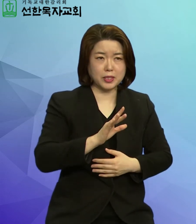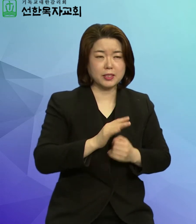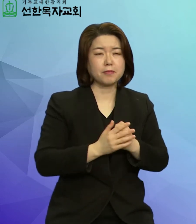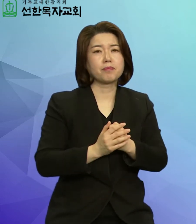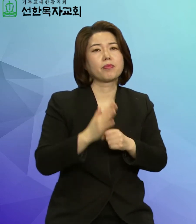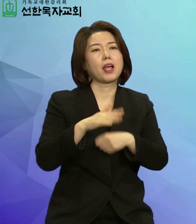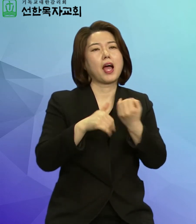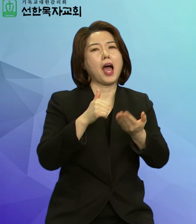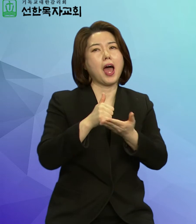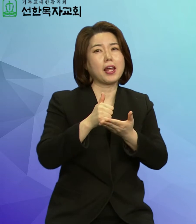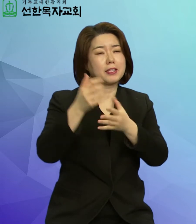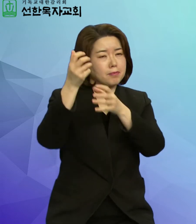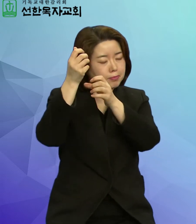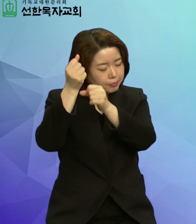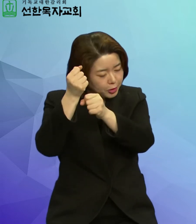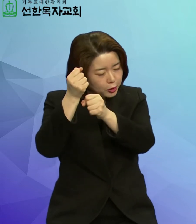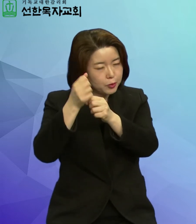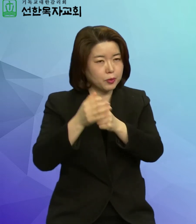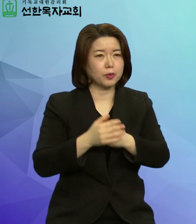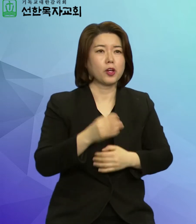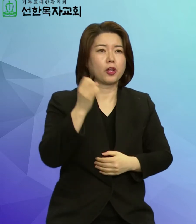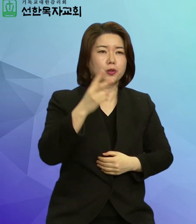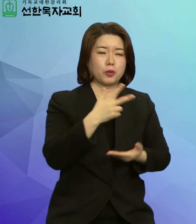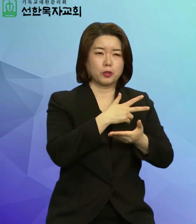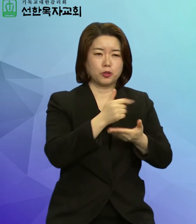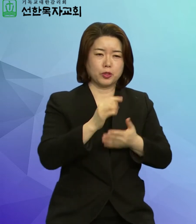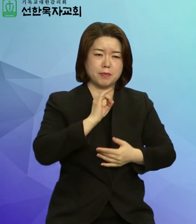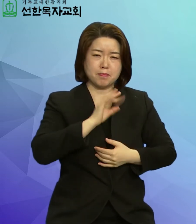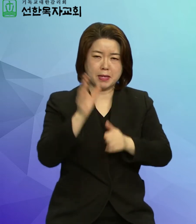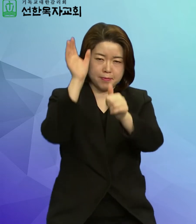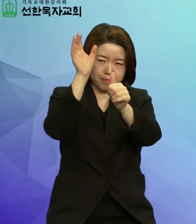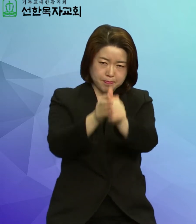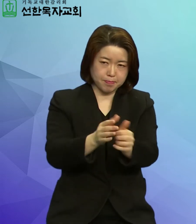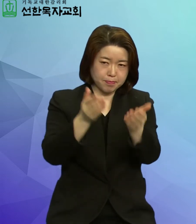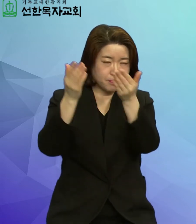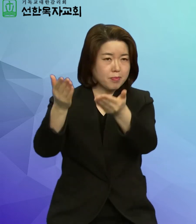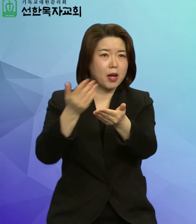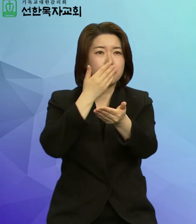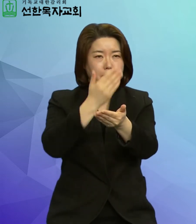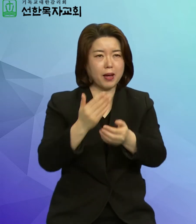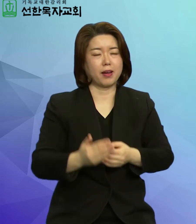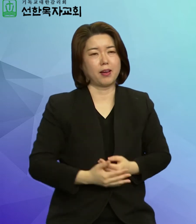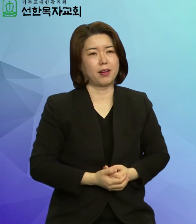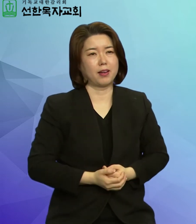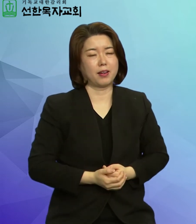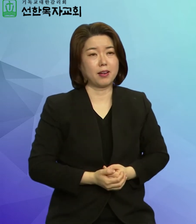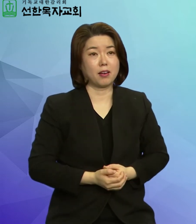오직 하나님만 붙잡고 그리고 주님께만 맡기는 거예요.